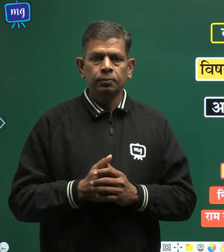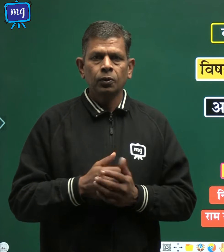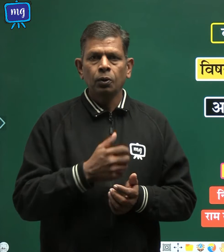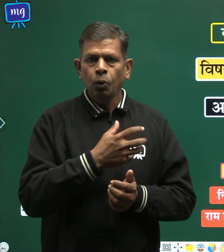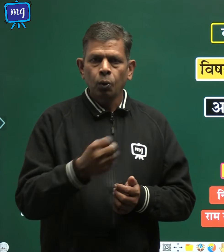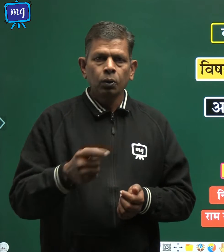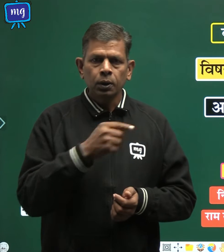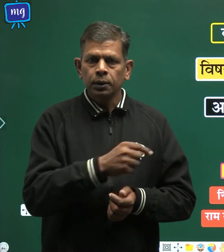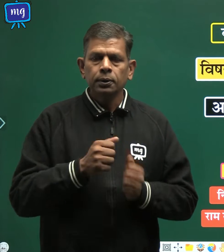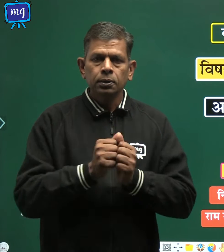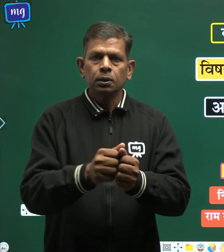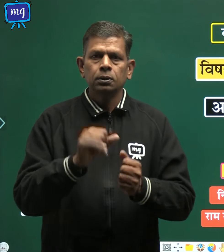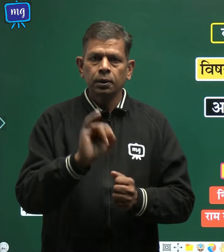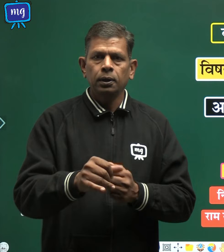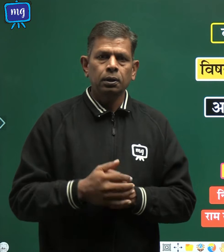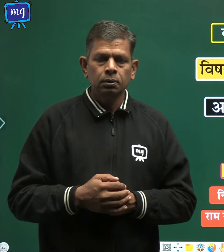और मेरे साथ हैं